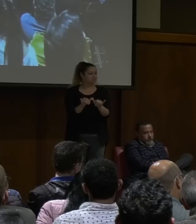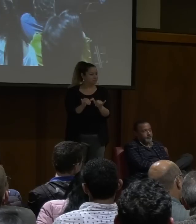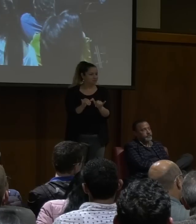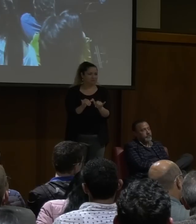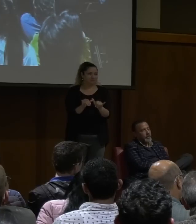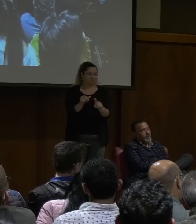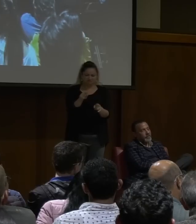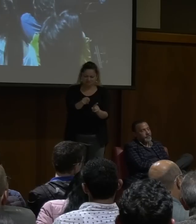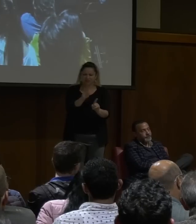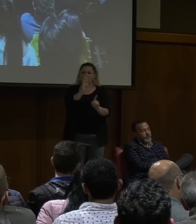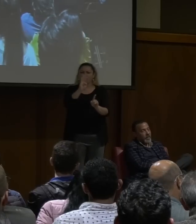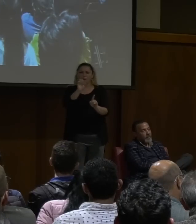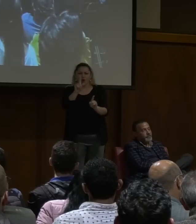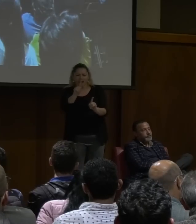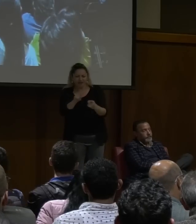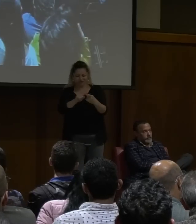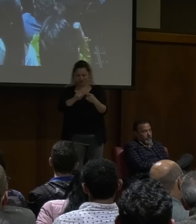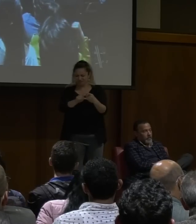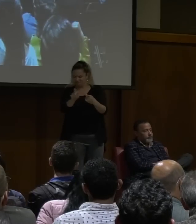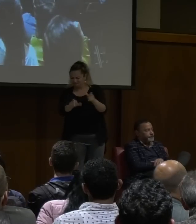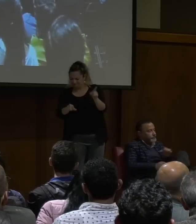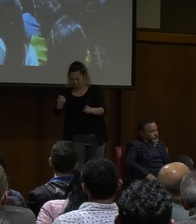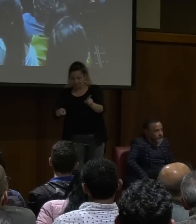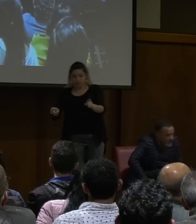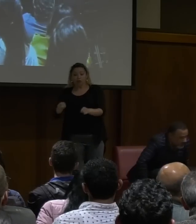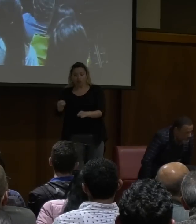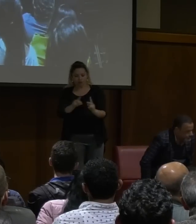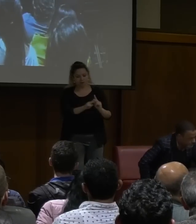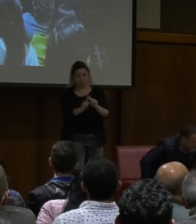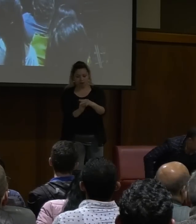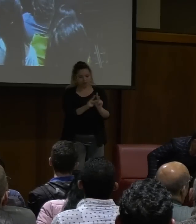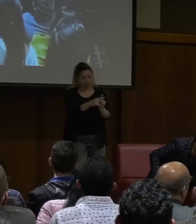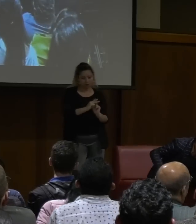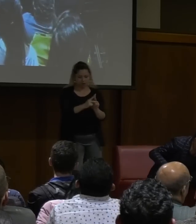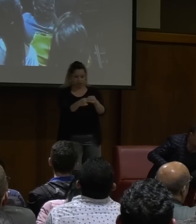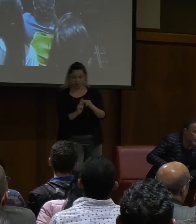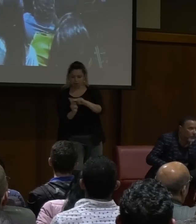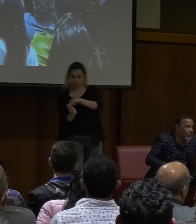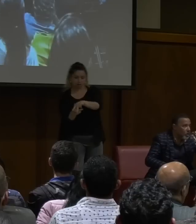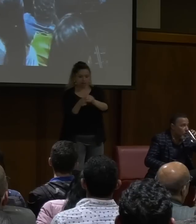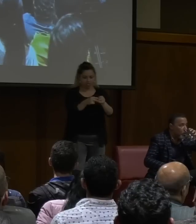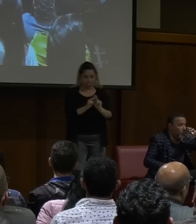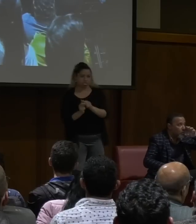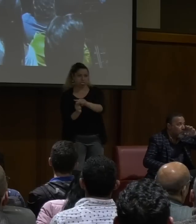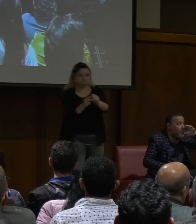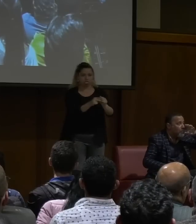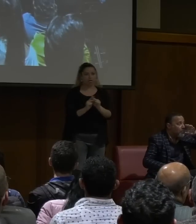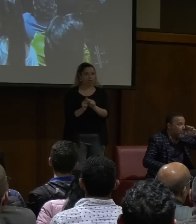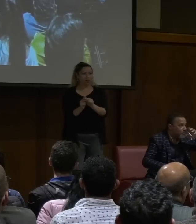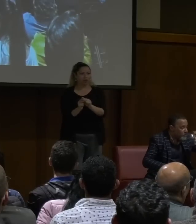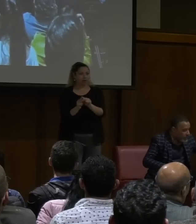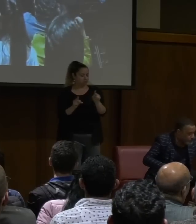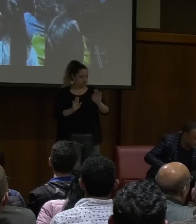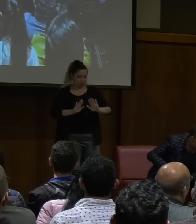Chico Bolaño, que era un hombre genial, empezó a tomar canciones de Leandro, y Leandro le hace un canto El Pirata,